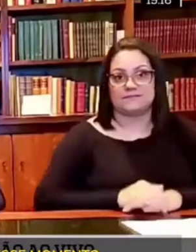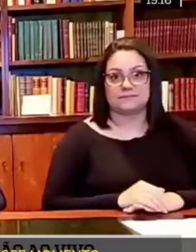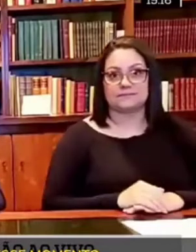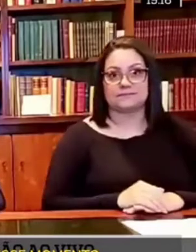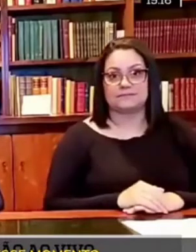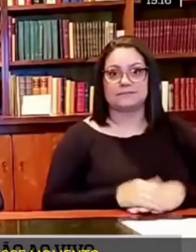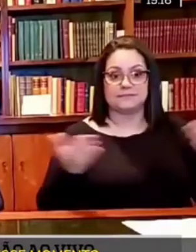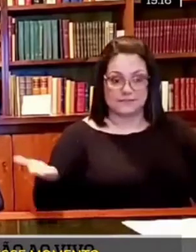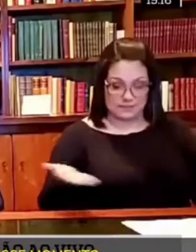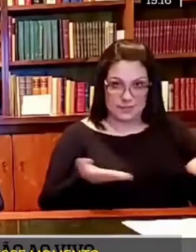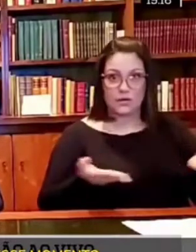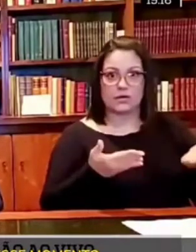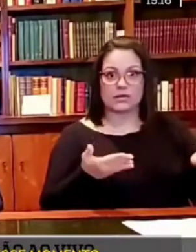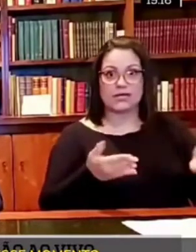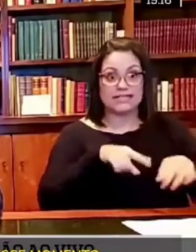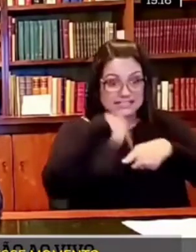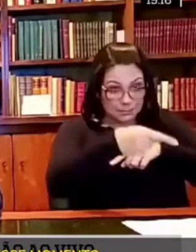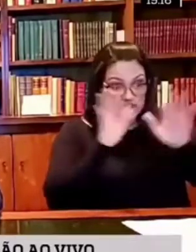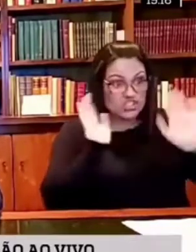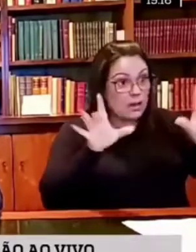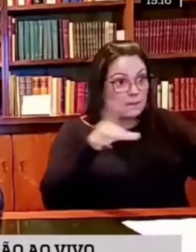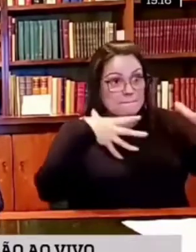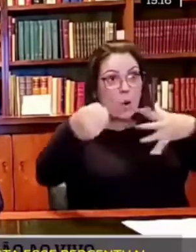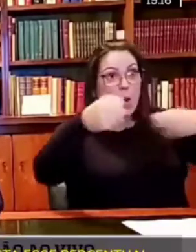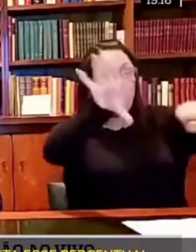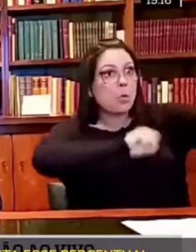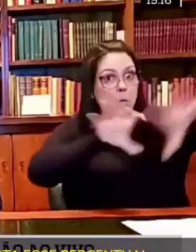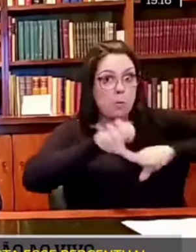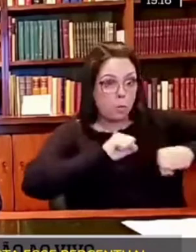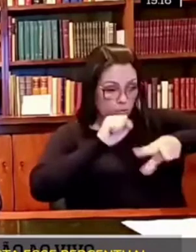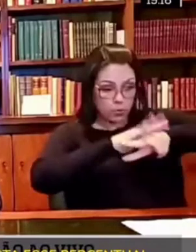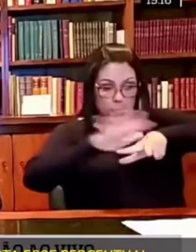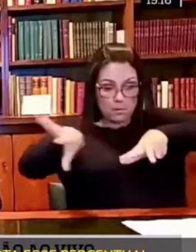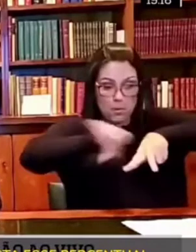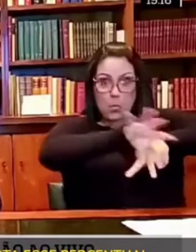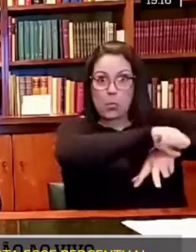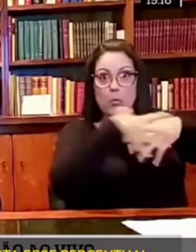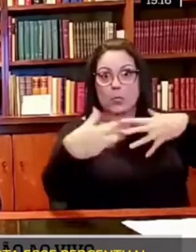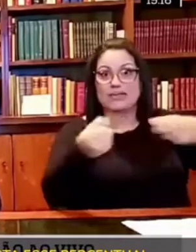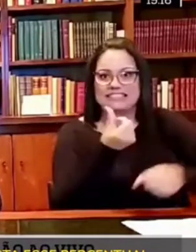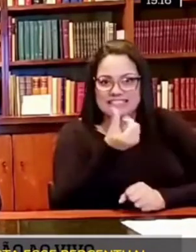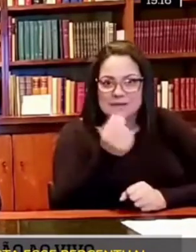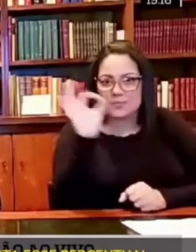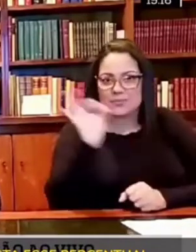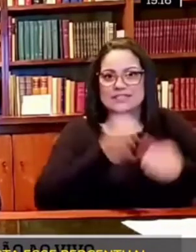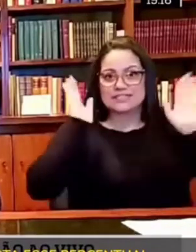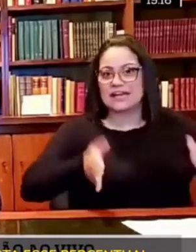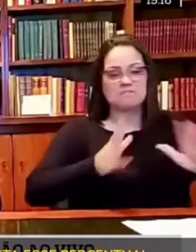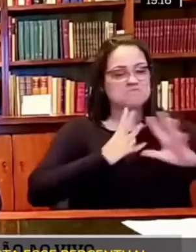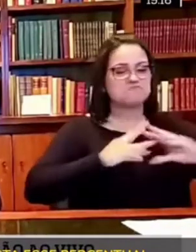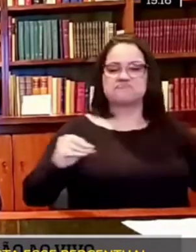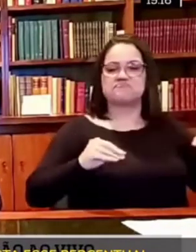é que nós podemos praticamente dizer que ficamos livres do vírus, tendo em vista esse percentual grande de